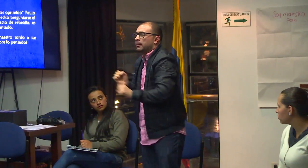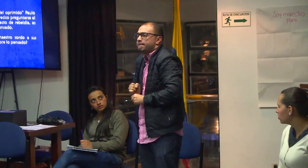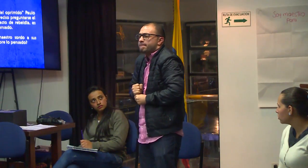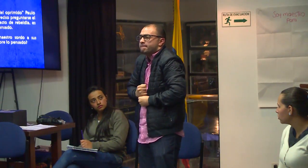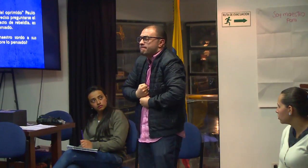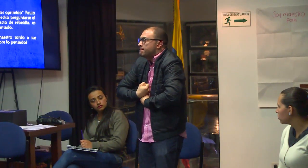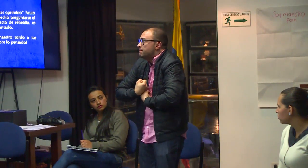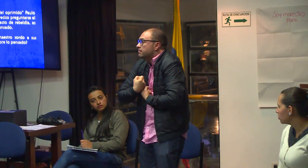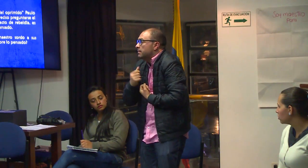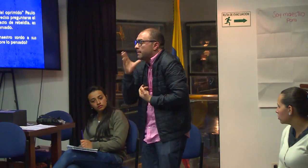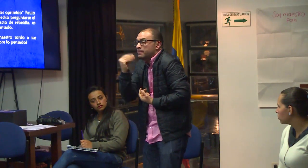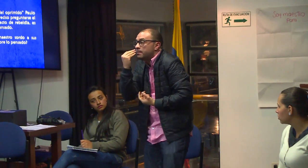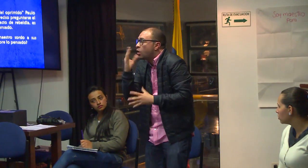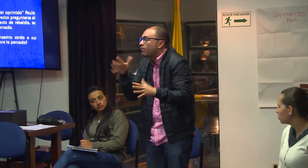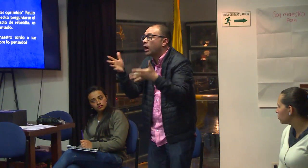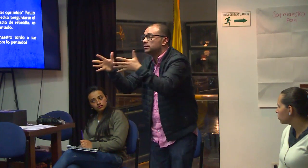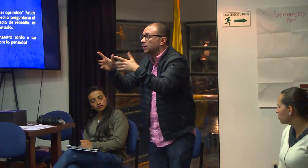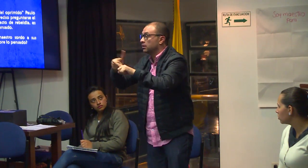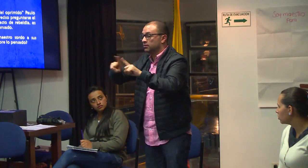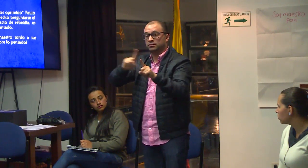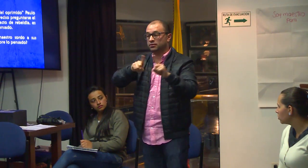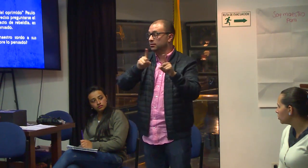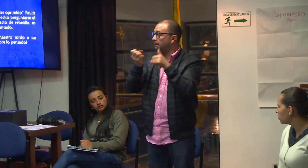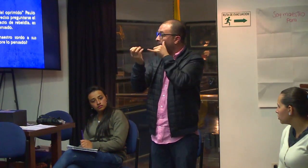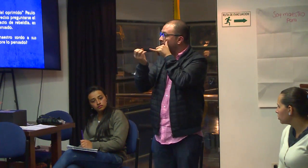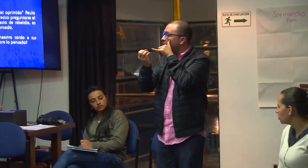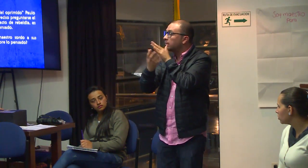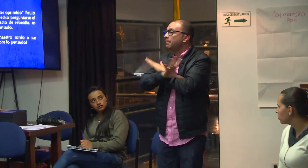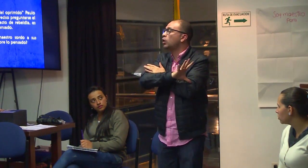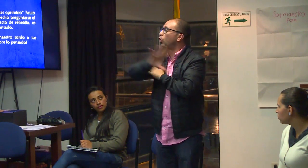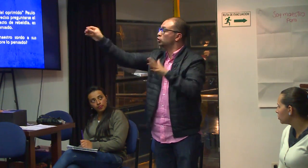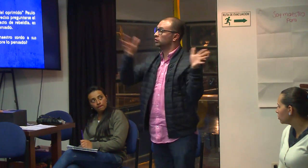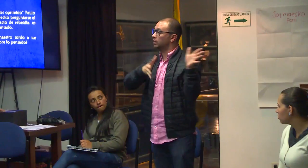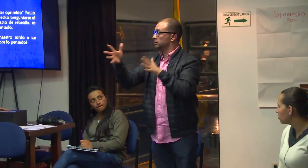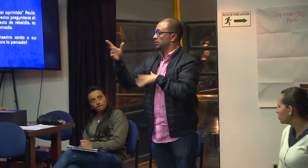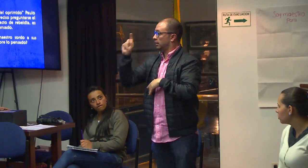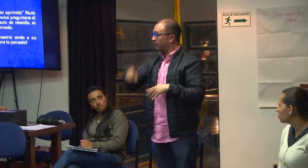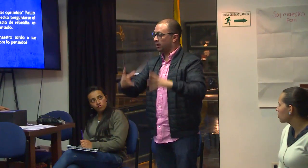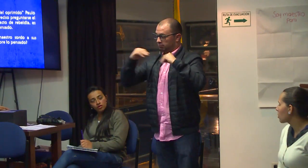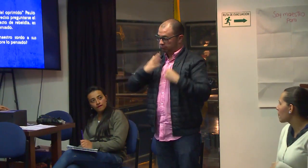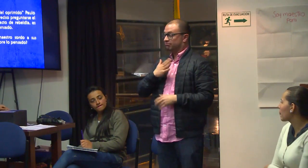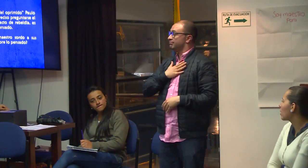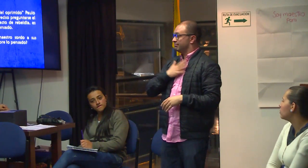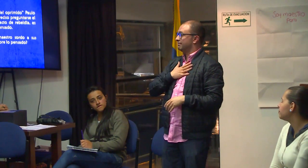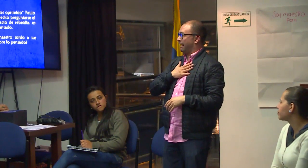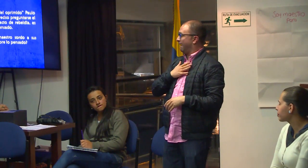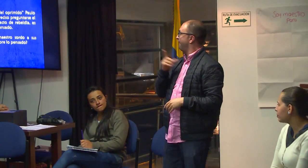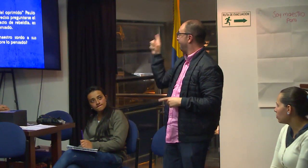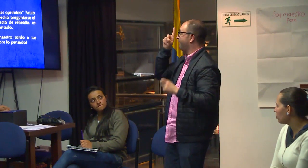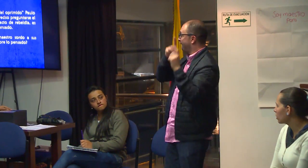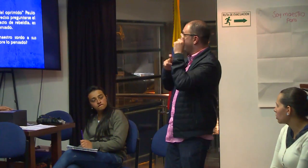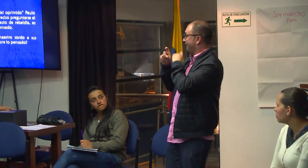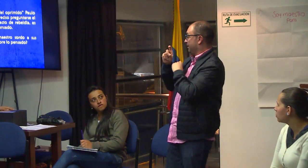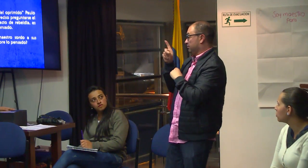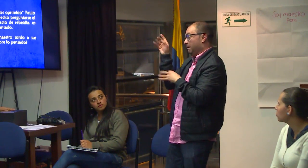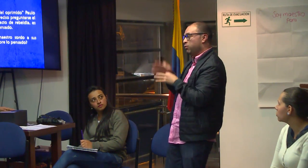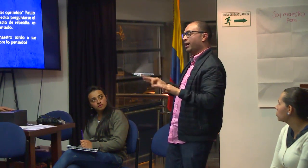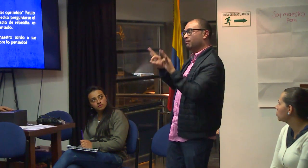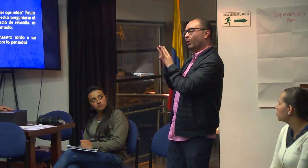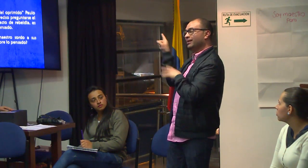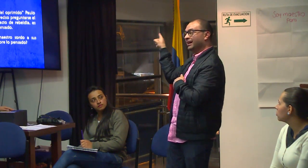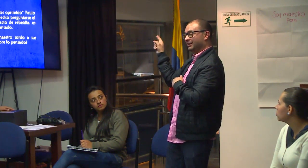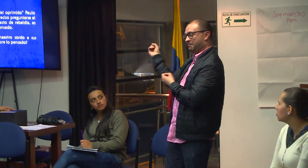los niños o con personas que no tienen nada que comer, aunque la pedagogía es nuestra herramienta